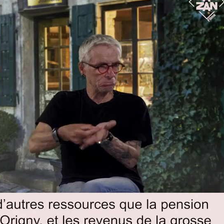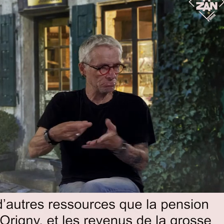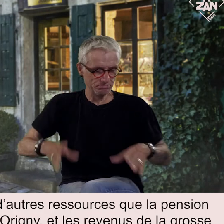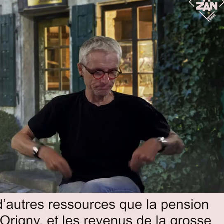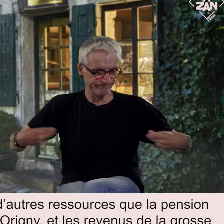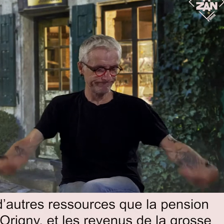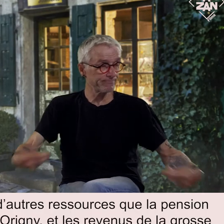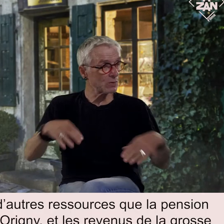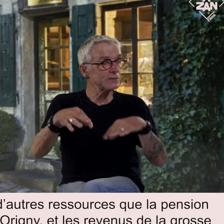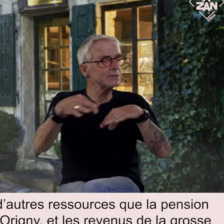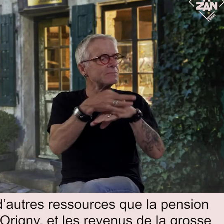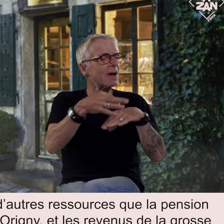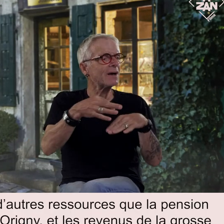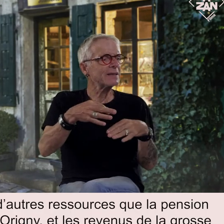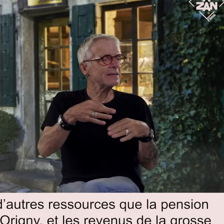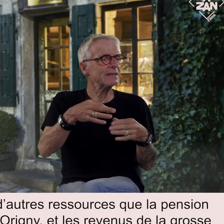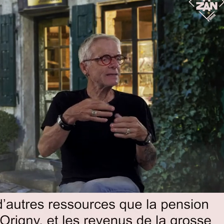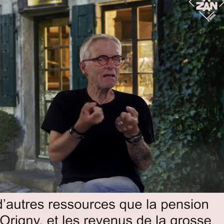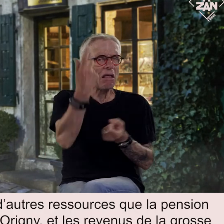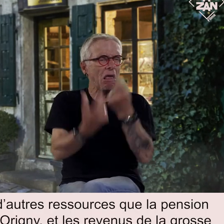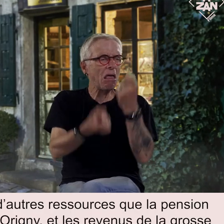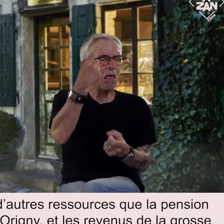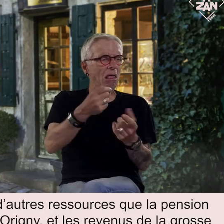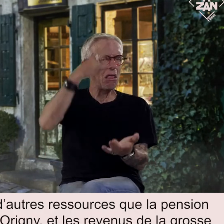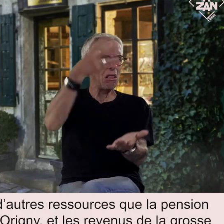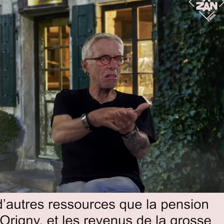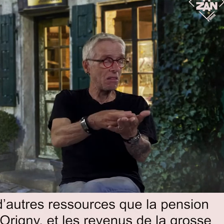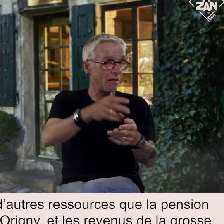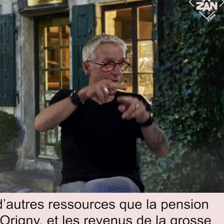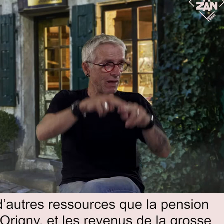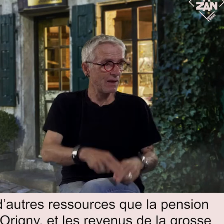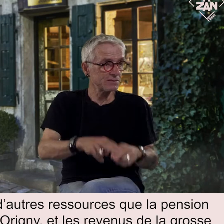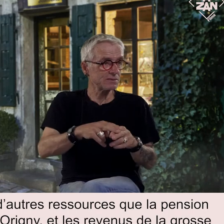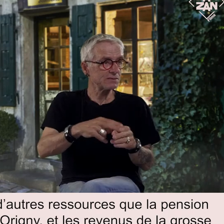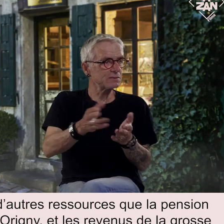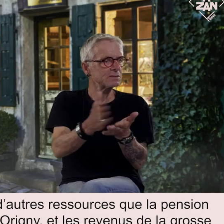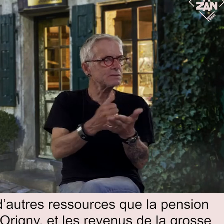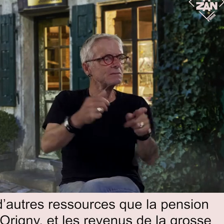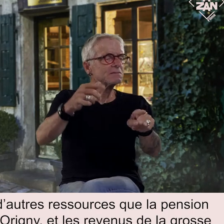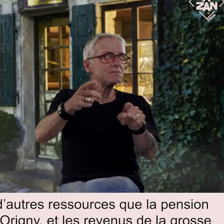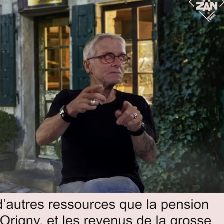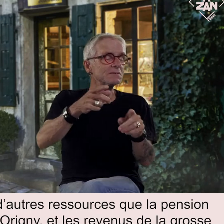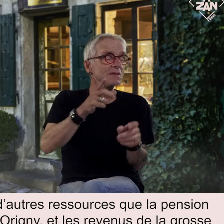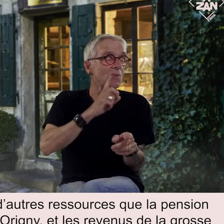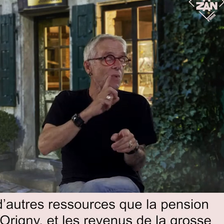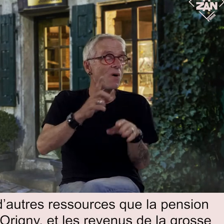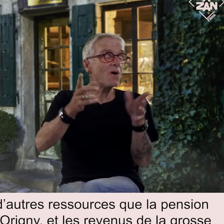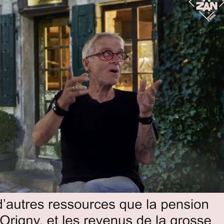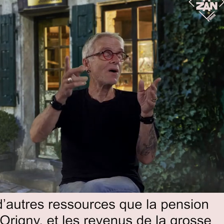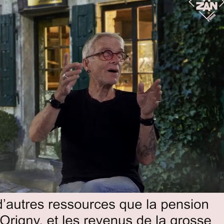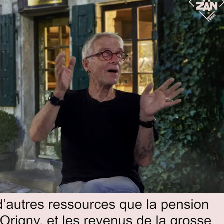De son côté, votre mari qui s'est ruiné n'a d'autres ressources que la pension qui lui est servie par sa mère, la comtesse d'Origny.